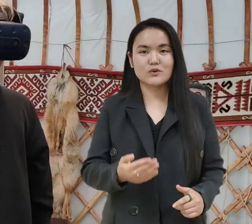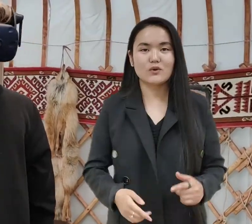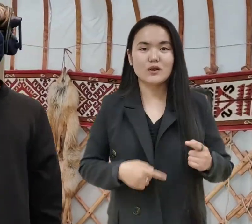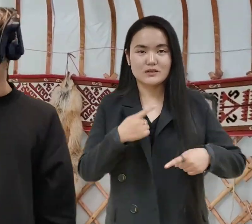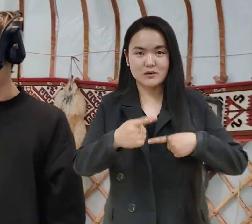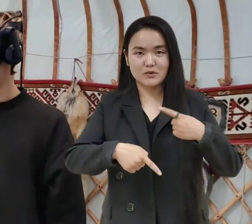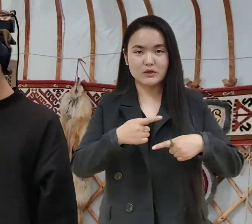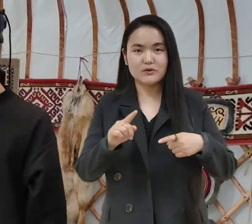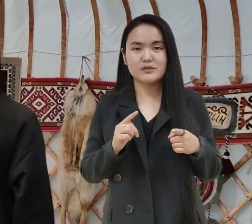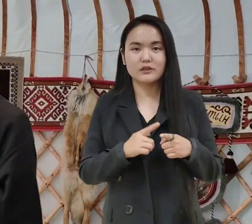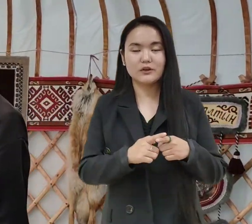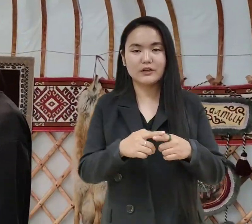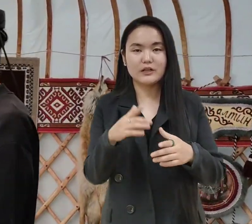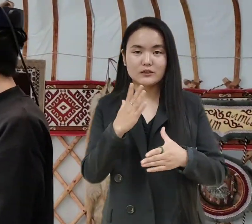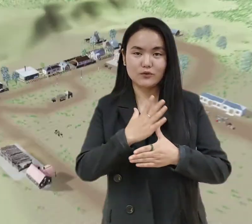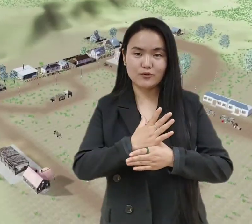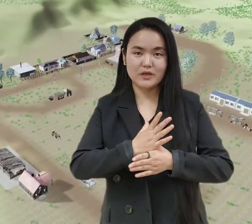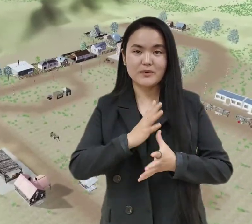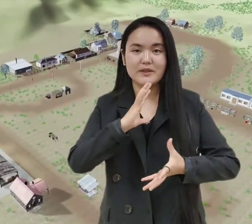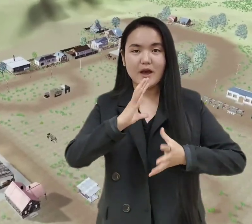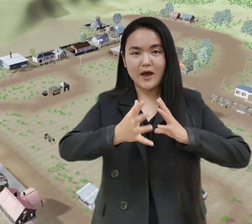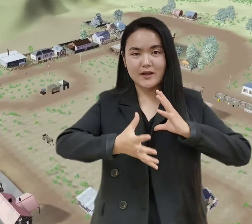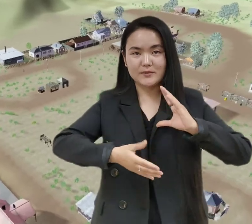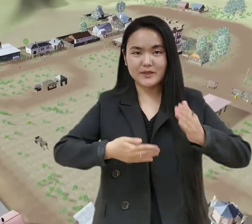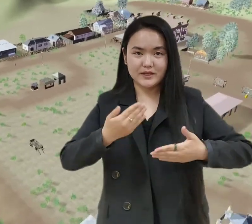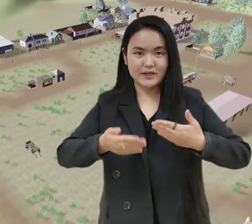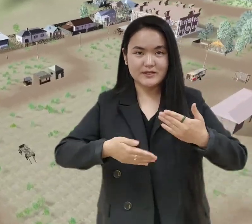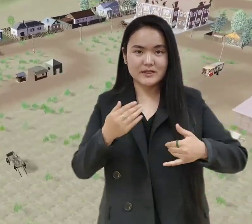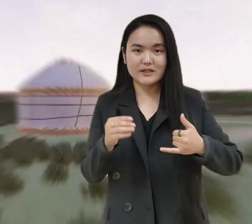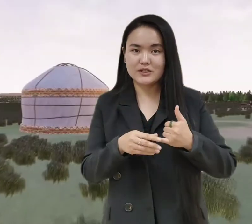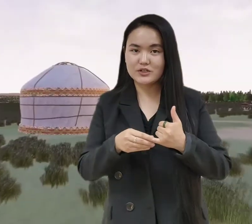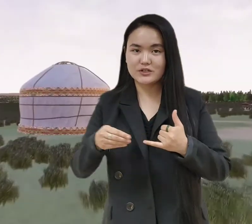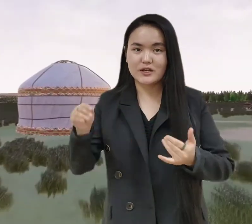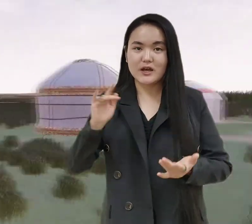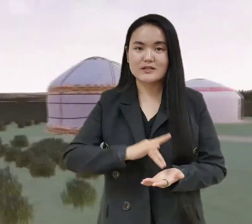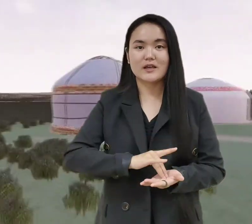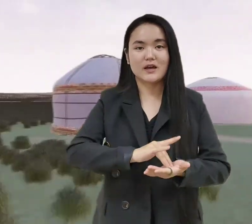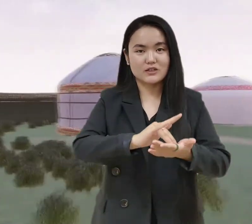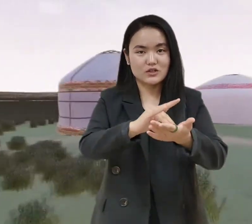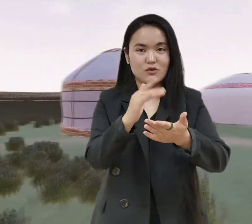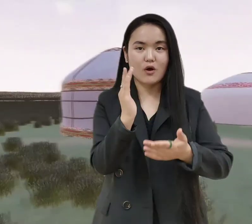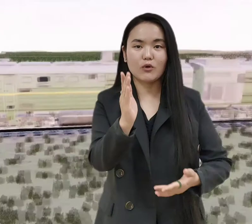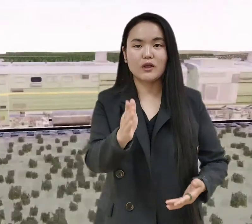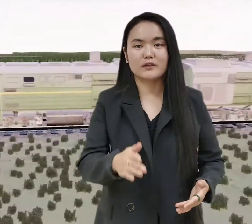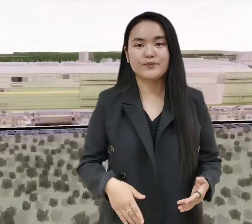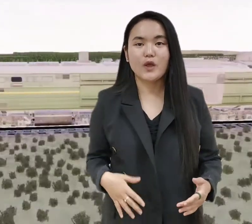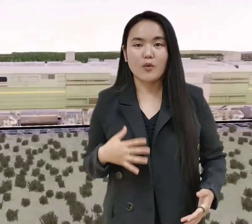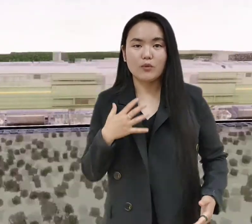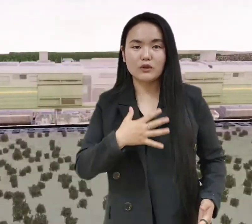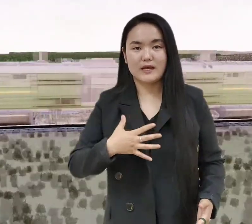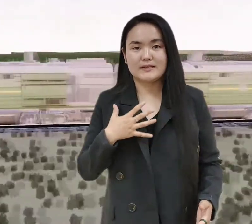сол, заманауи технологияның көмегімен әлемнің кез келген жеріне саяхат жасауға болады. Бұл